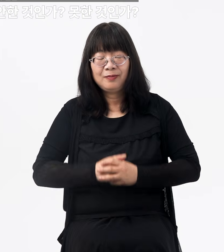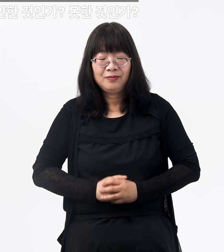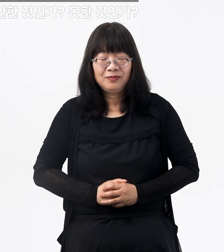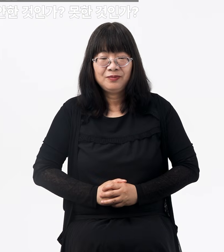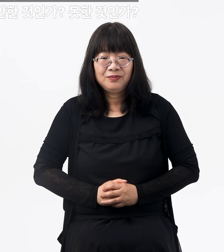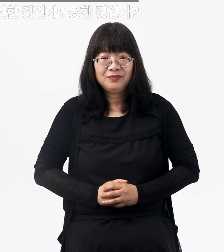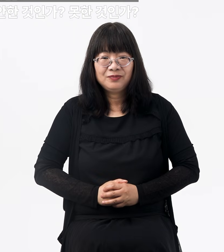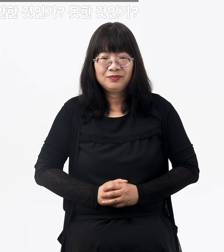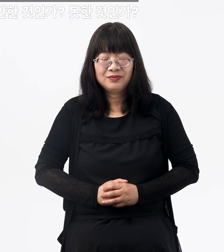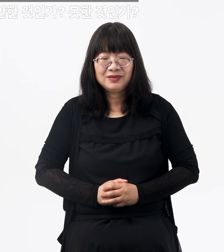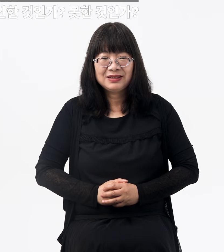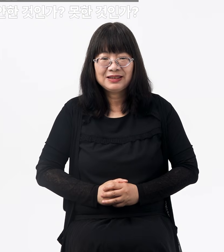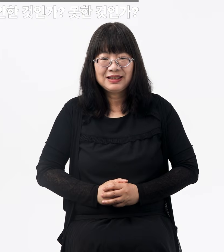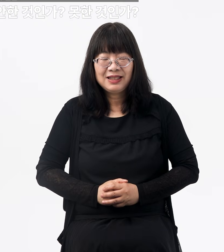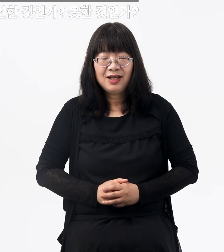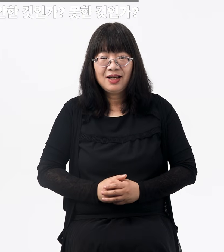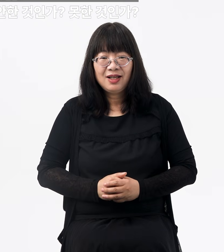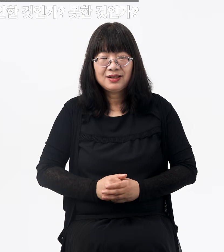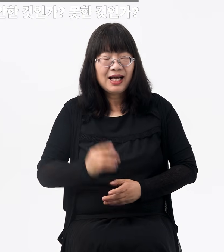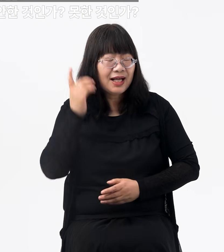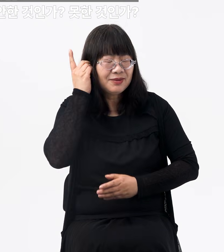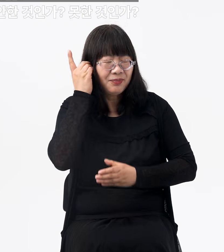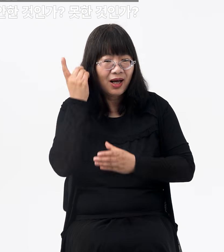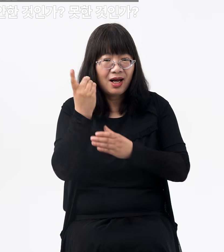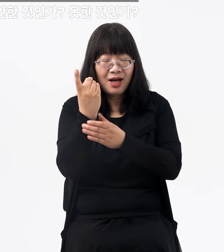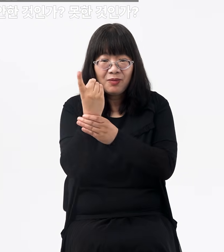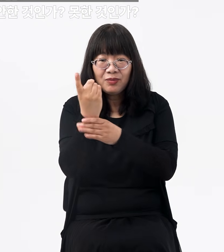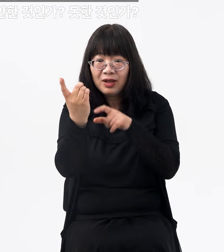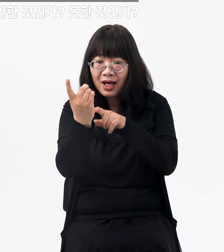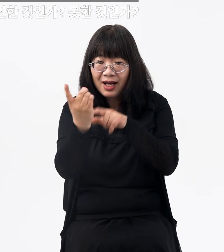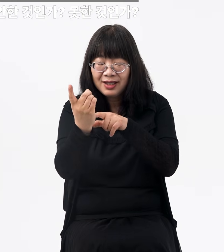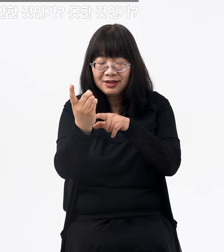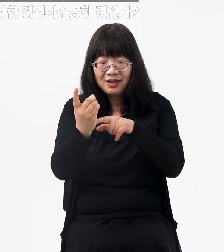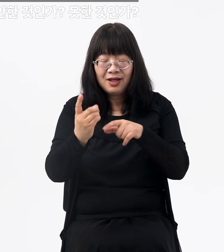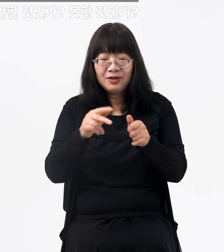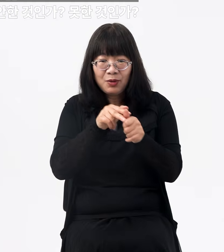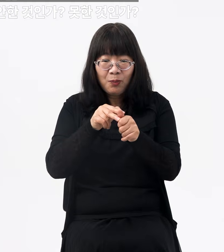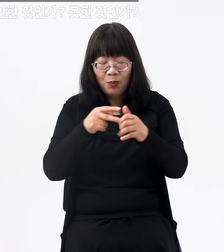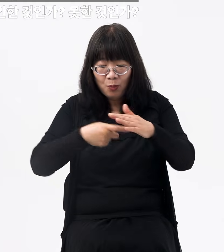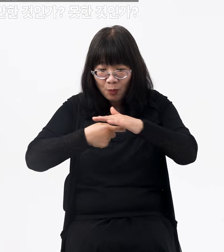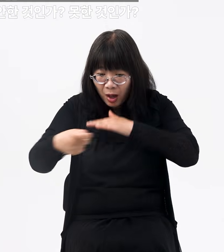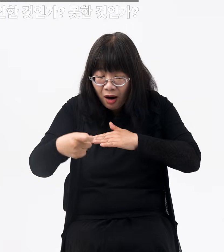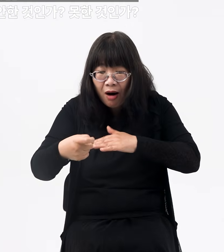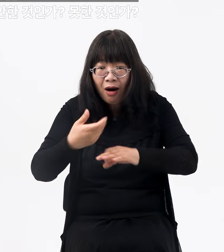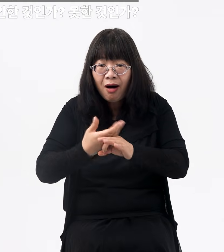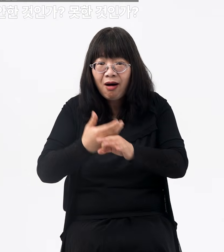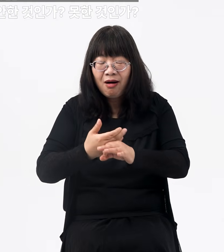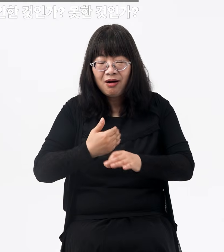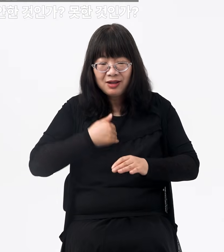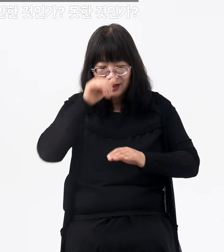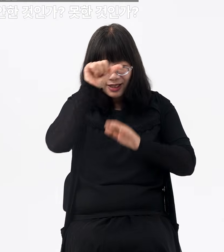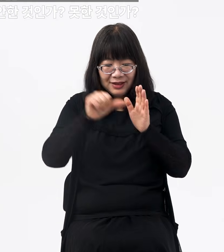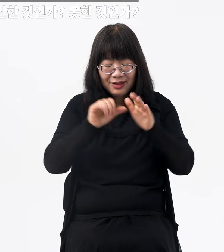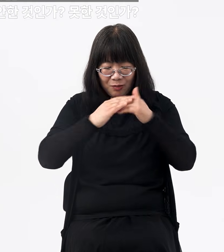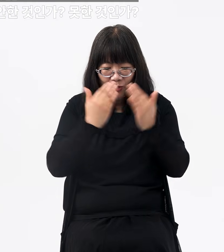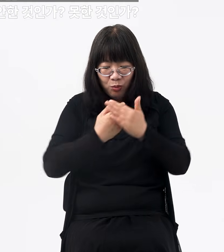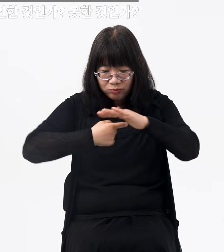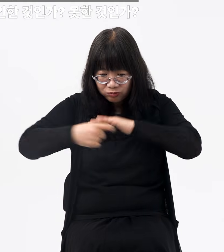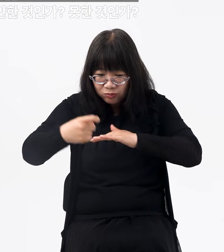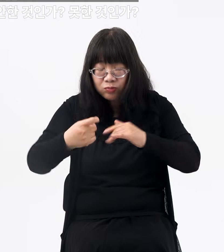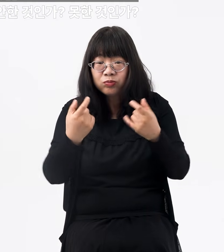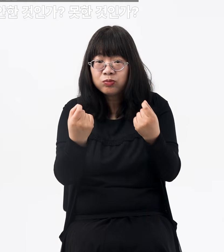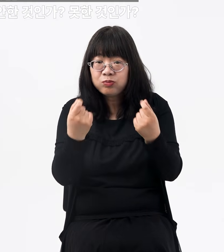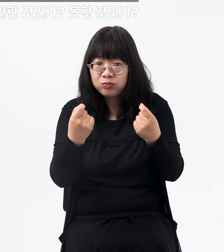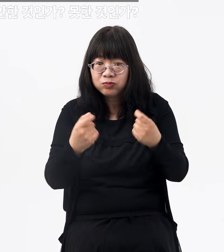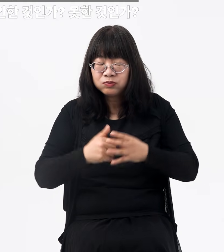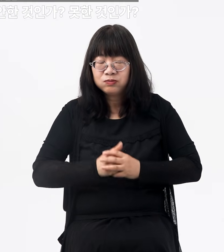요만한 스마트폰 안에 그거 한번 털리면 내 인생 전체가 다 털리는 거예요.